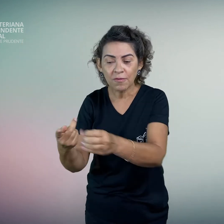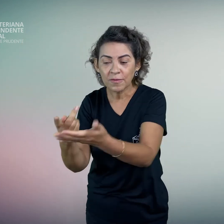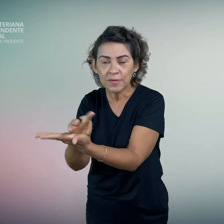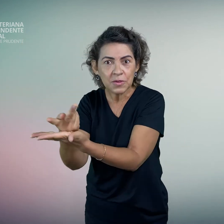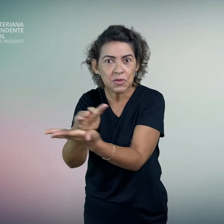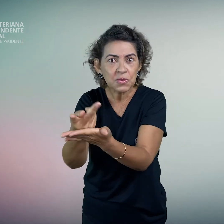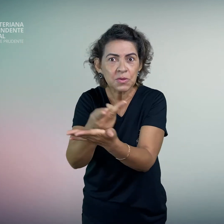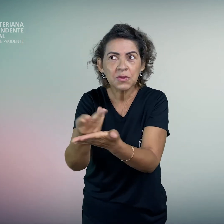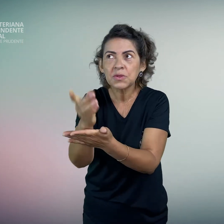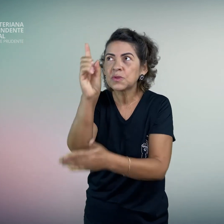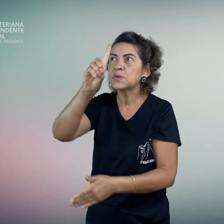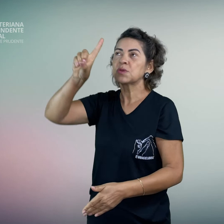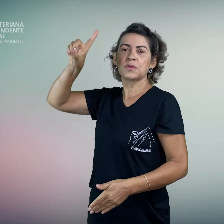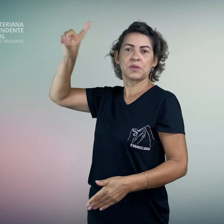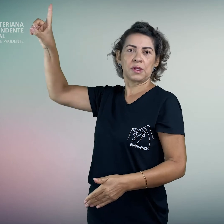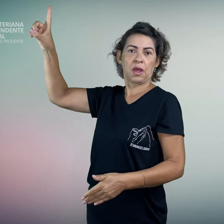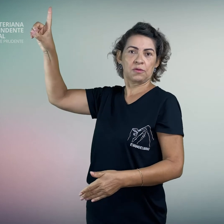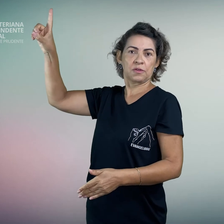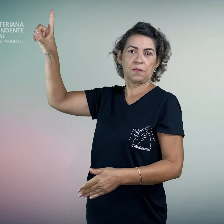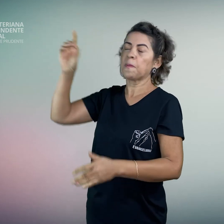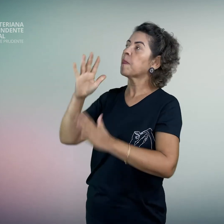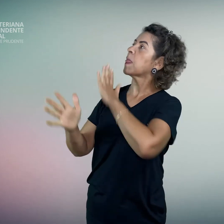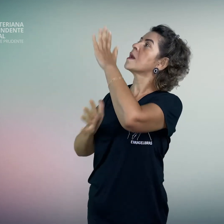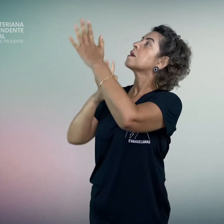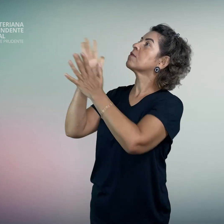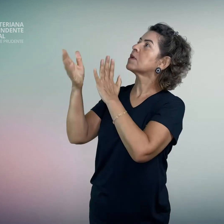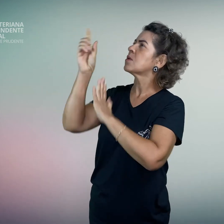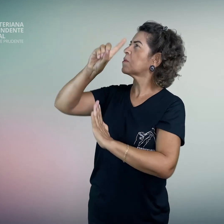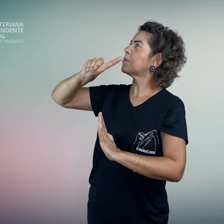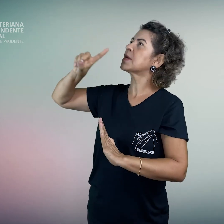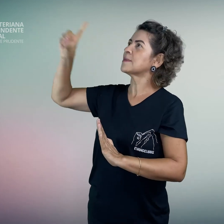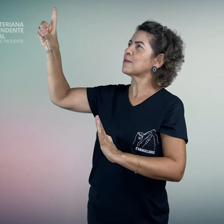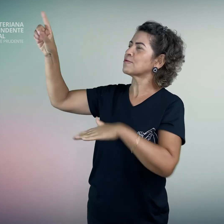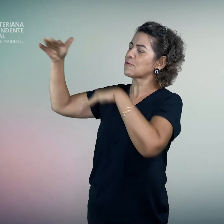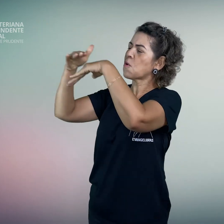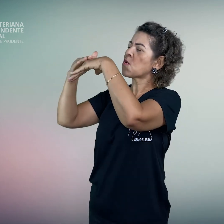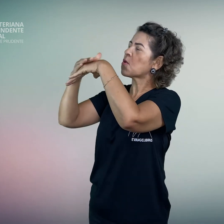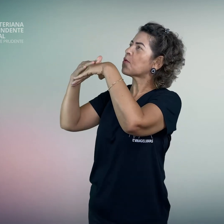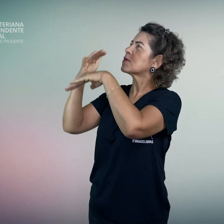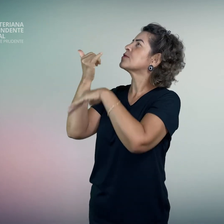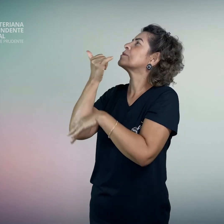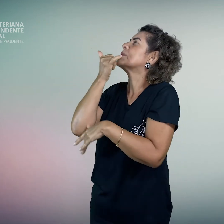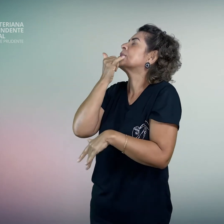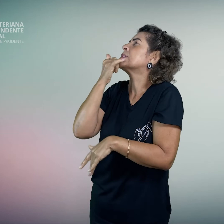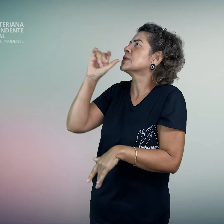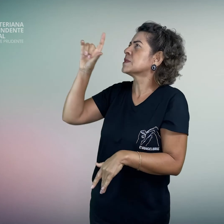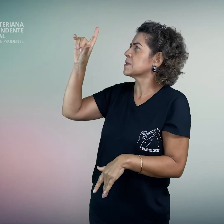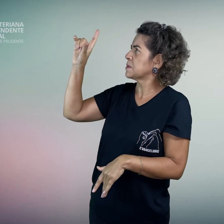Lá ele repetiu suas palavras diante de Deus e aceitou o pedido de perdão e